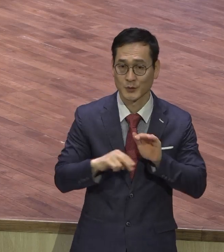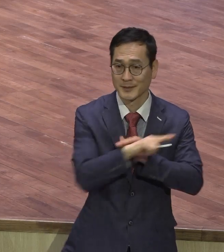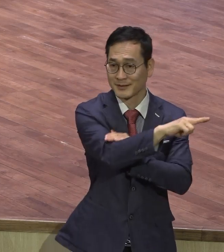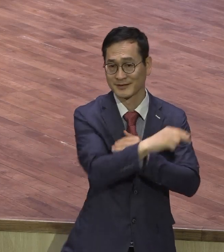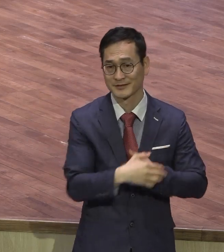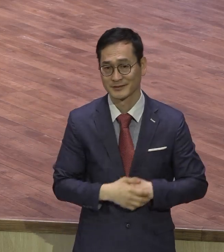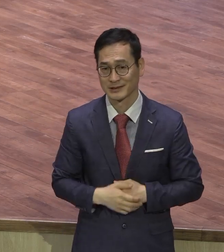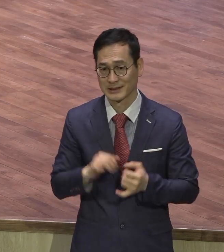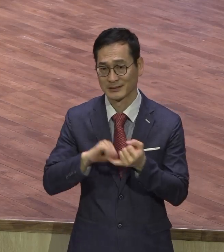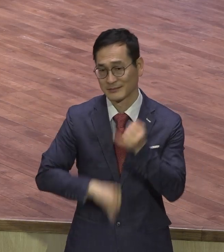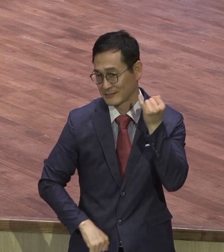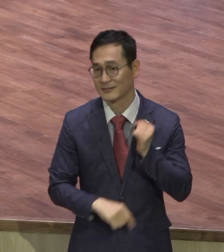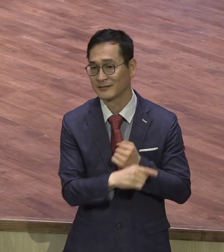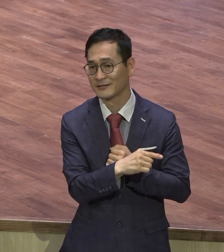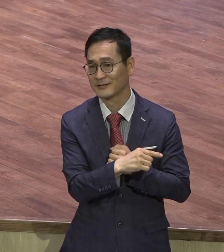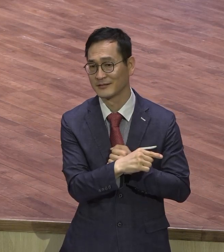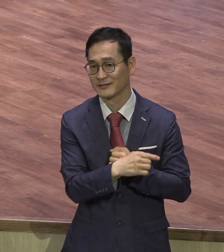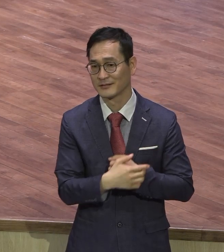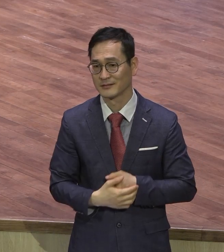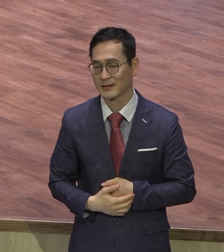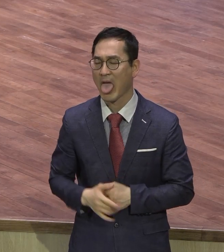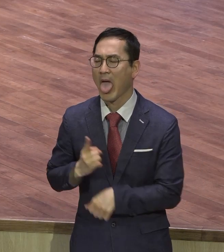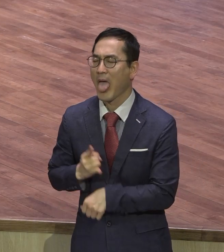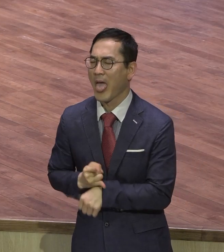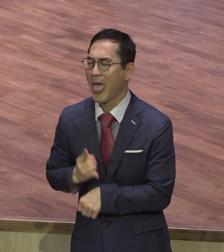약속 안 지켜. 한다 해놓고